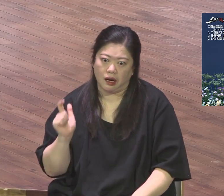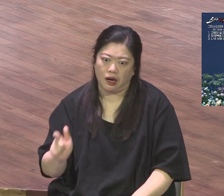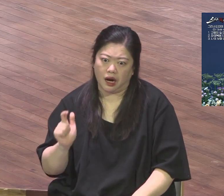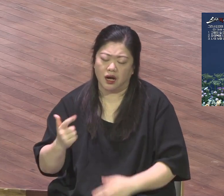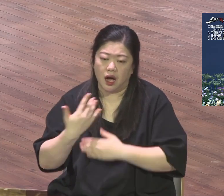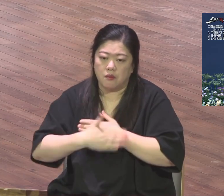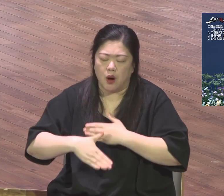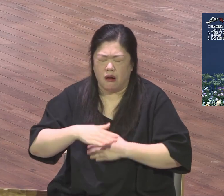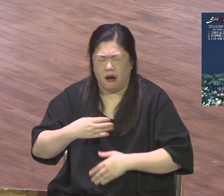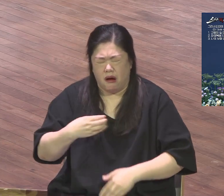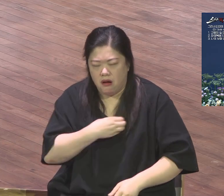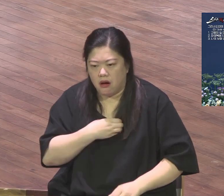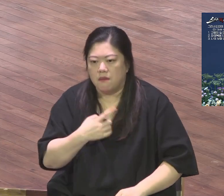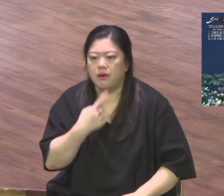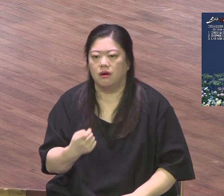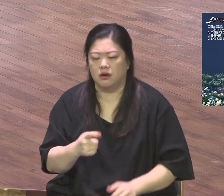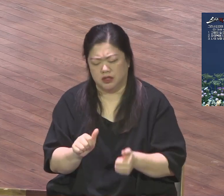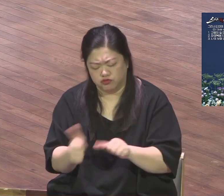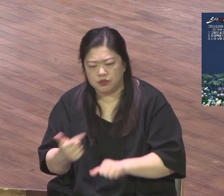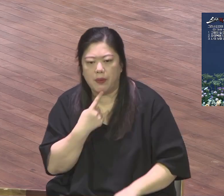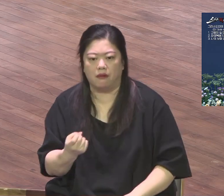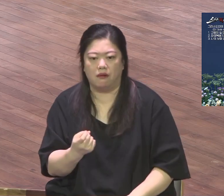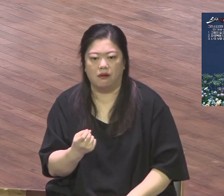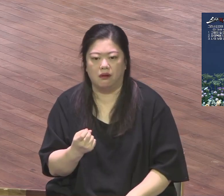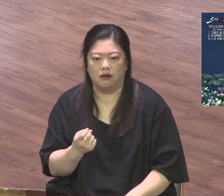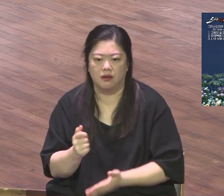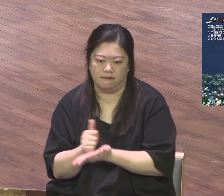심각한 그런 상황까지 이게 갔었어요. 그때